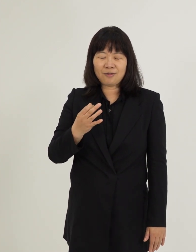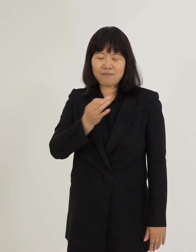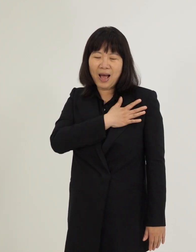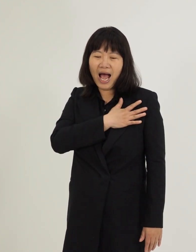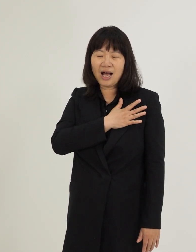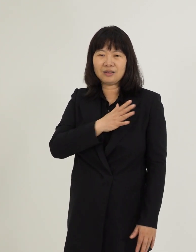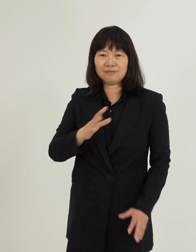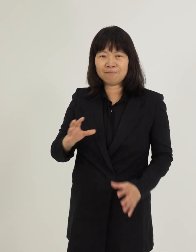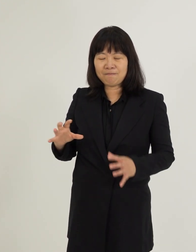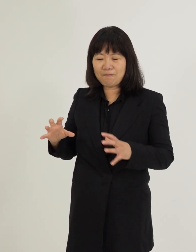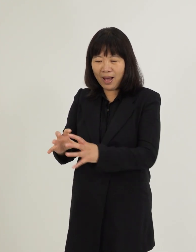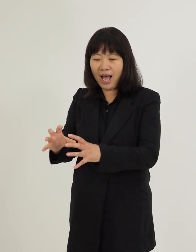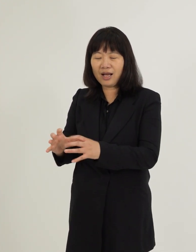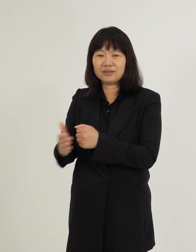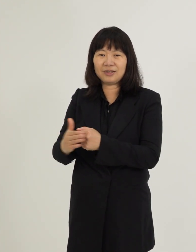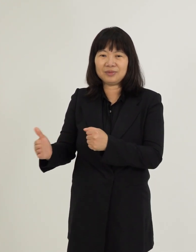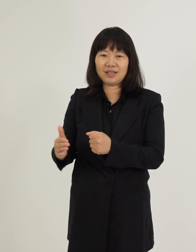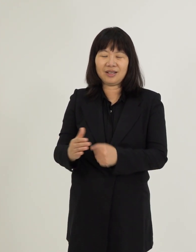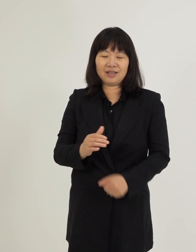더 심각한 거죠.